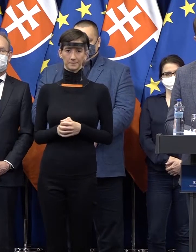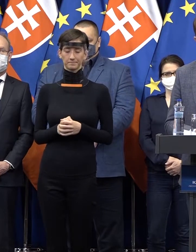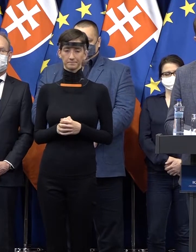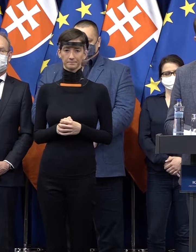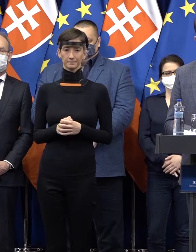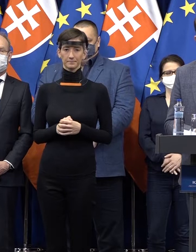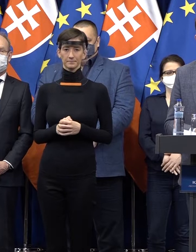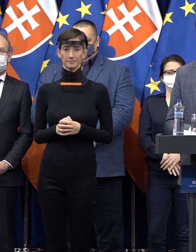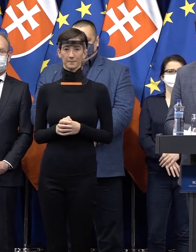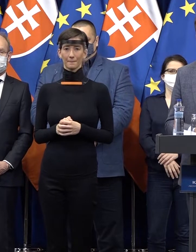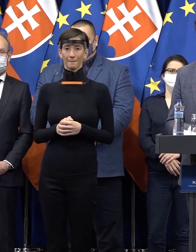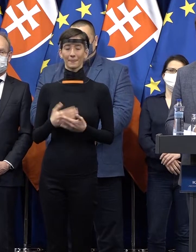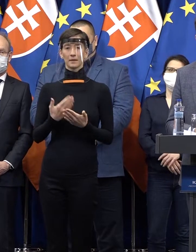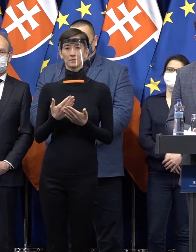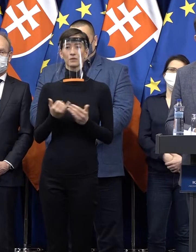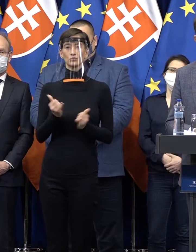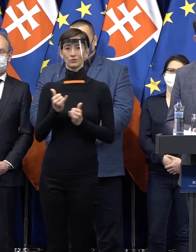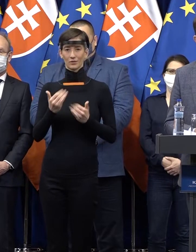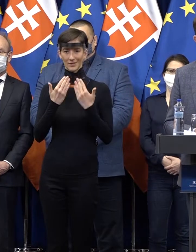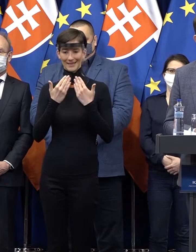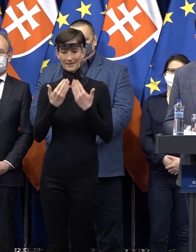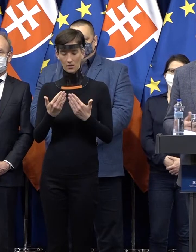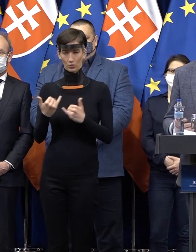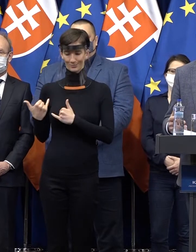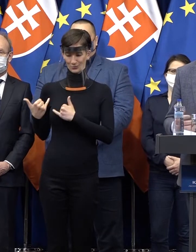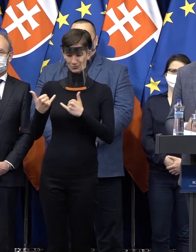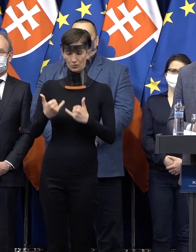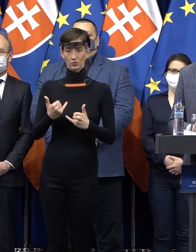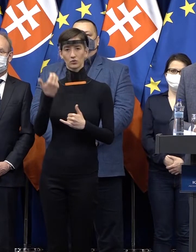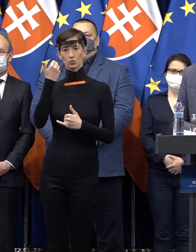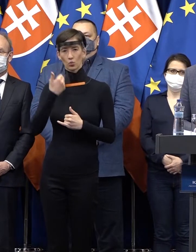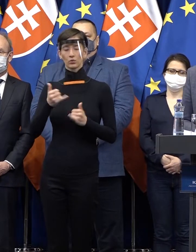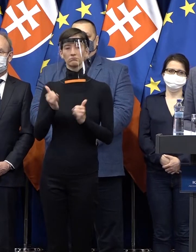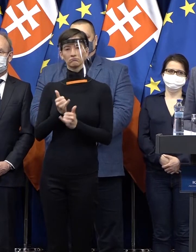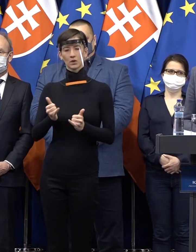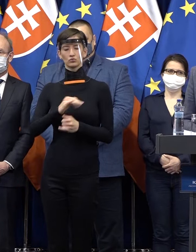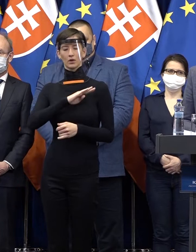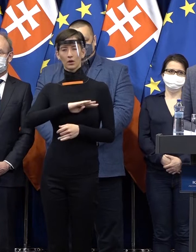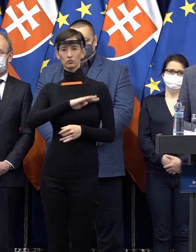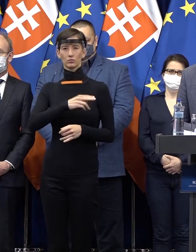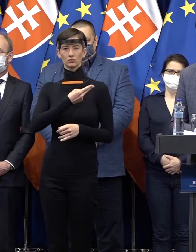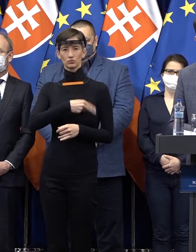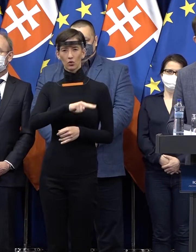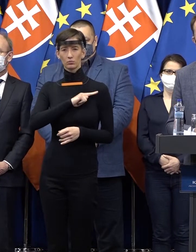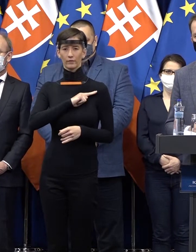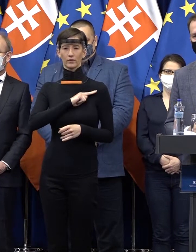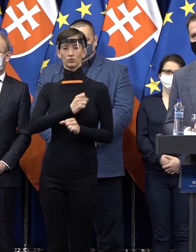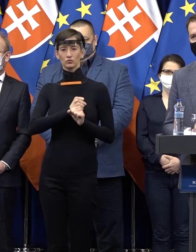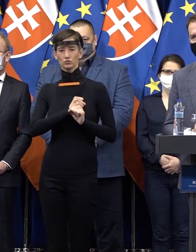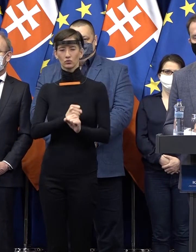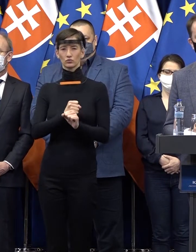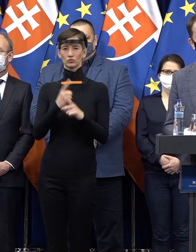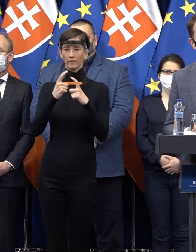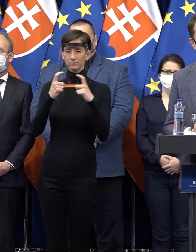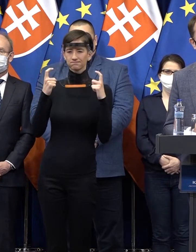Takže veľmi pekne ďakujem všetkým ľuďom doteraz, že znášali každý ten svoj diel utrpenia v tejto kríze, ktorú sme